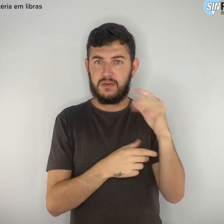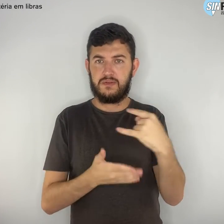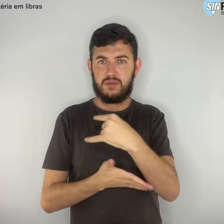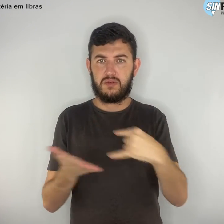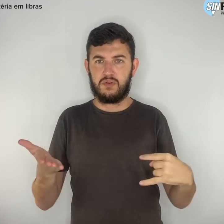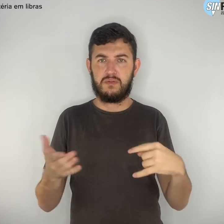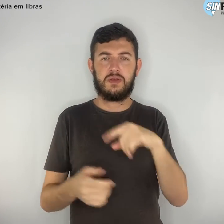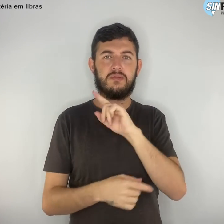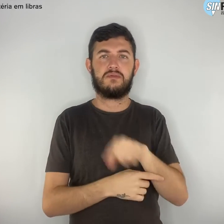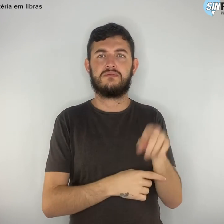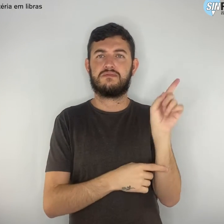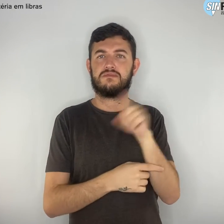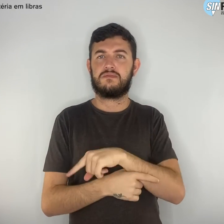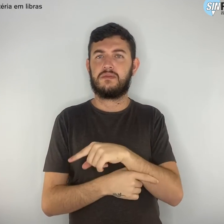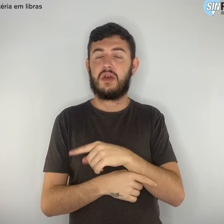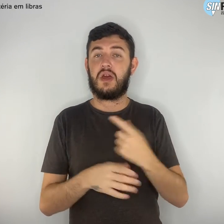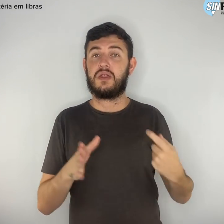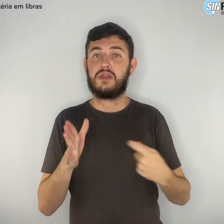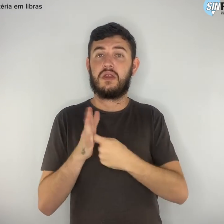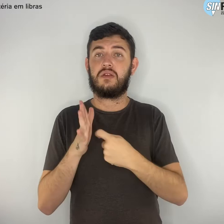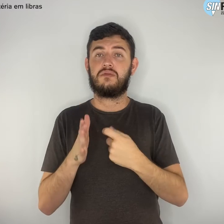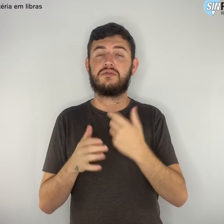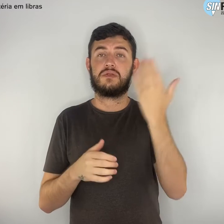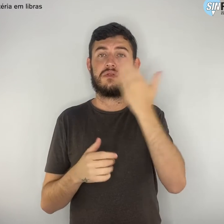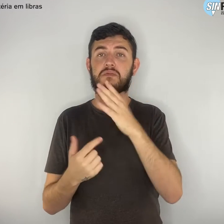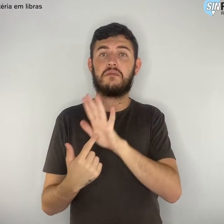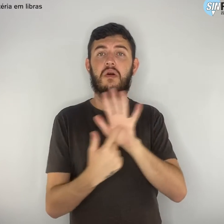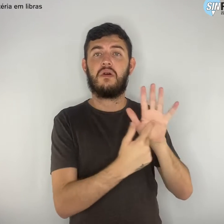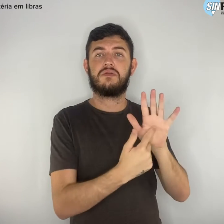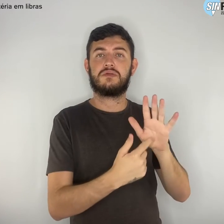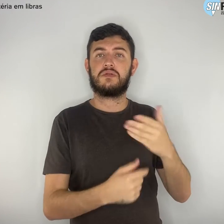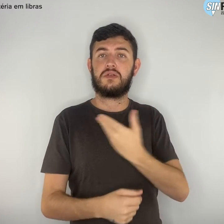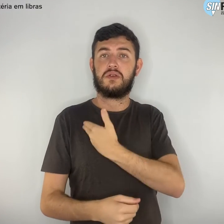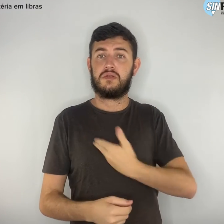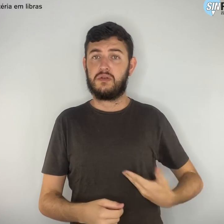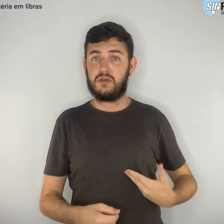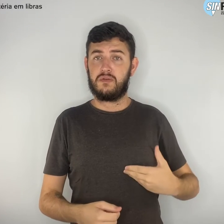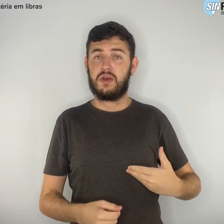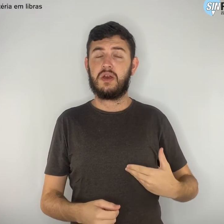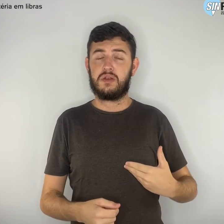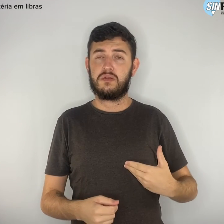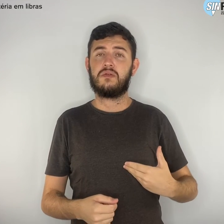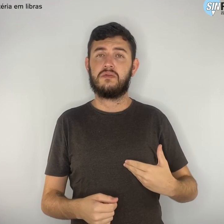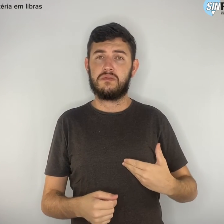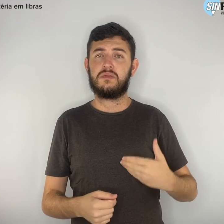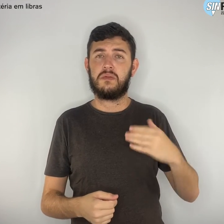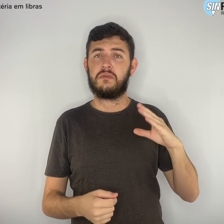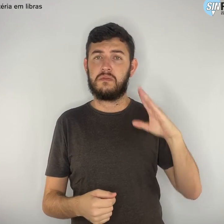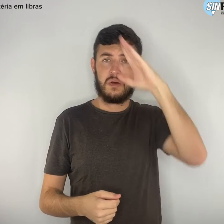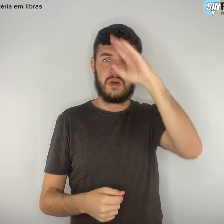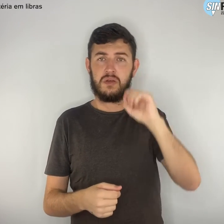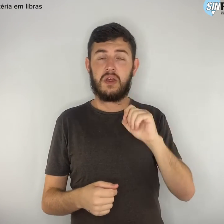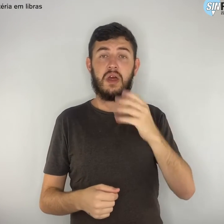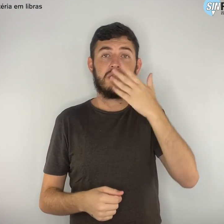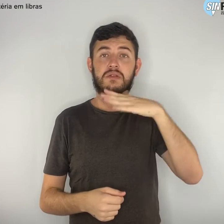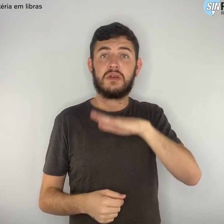As denúncias mostram que durante o governo anterior, as crianças Yanomamis passaram a